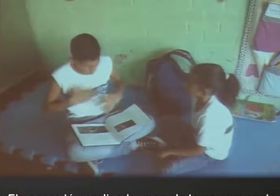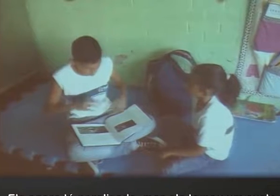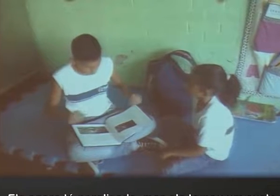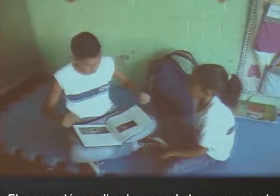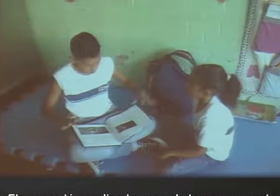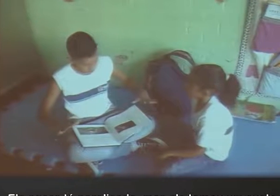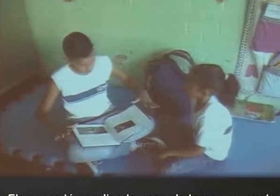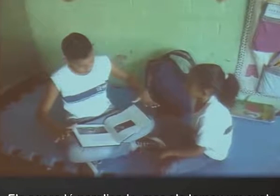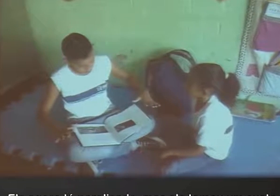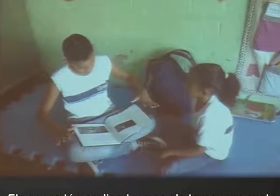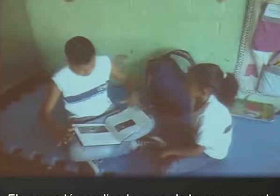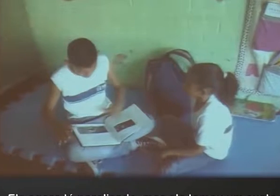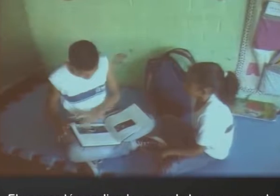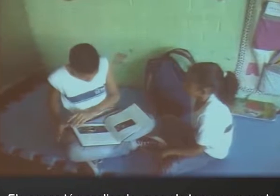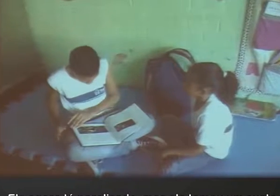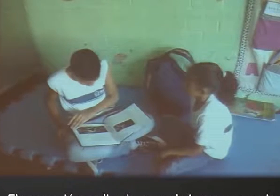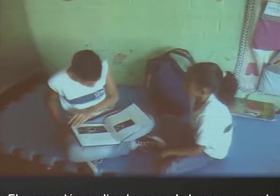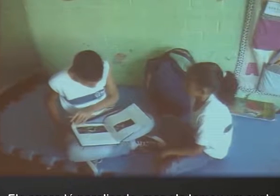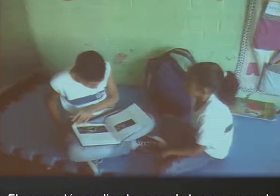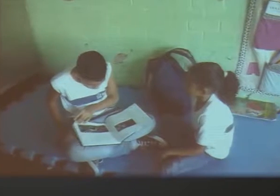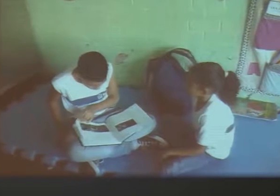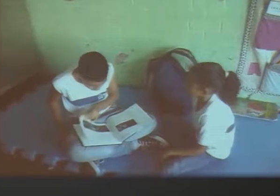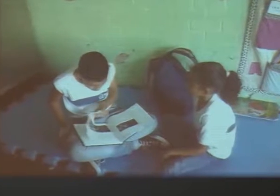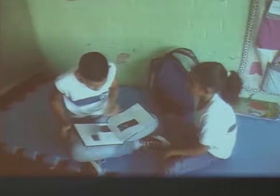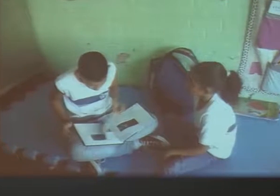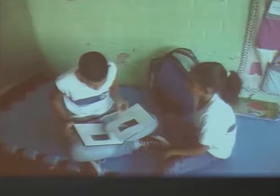Ele agora está paralisado, mas ele tomou um susto.